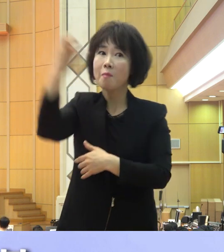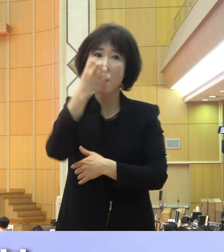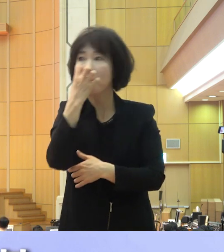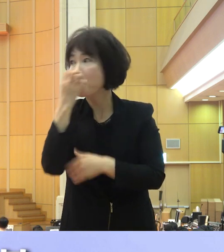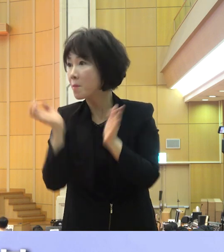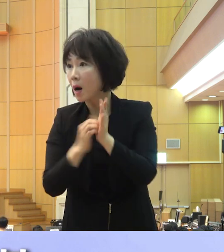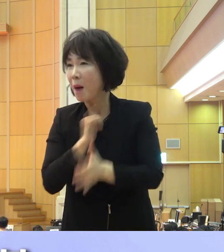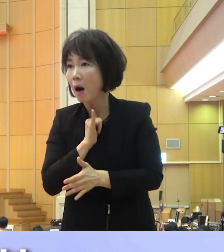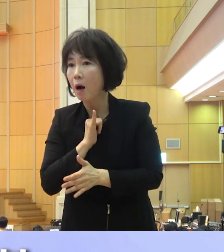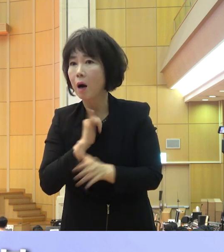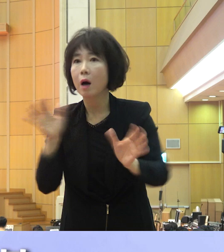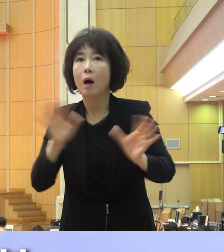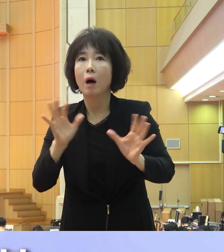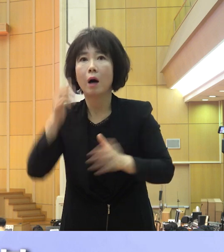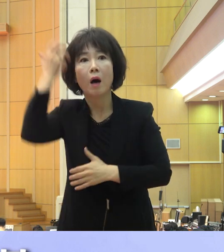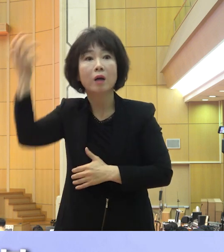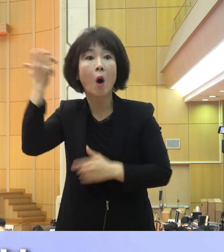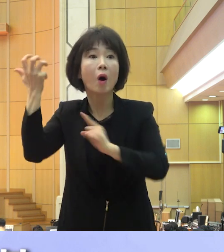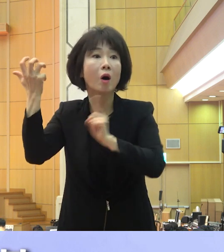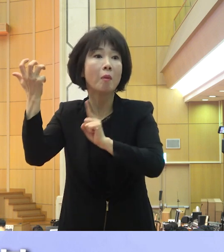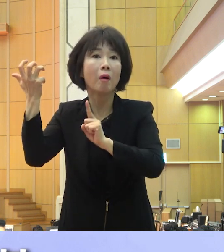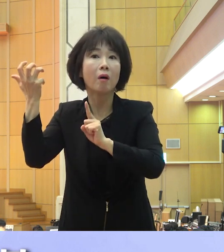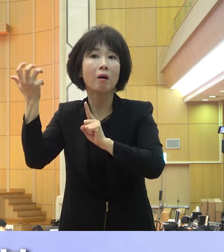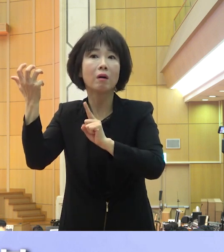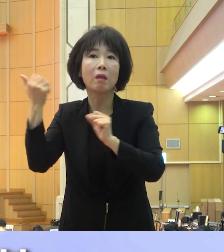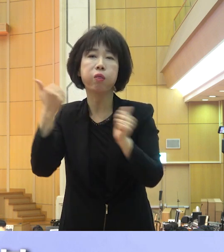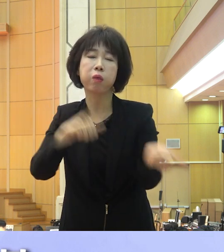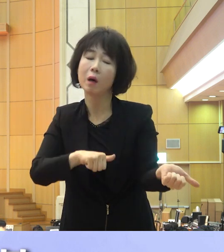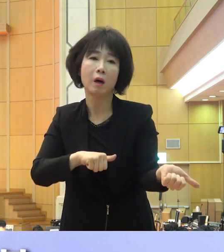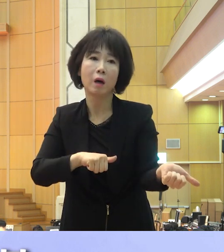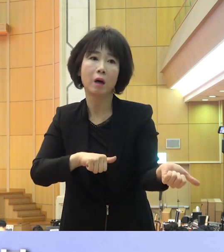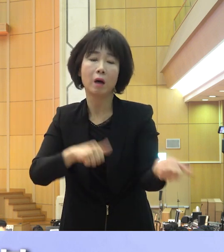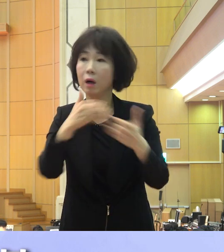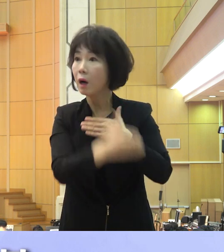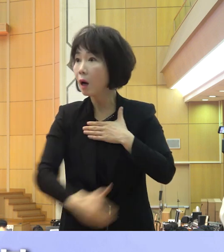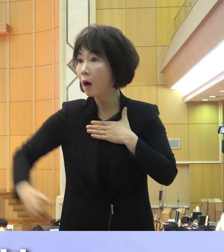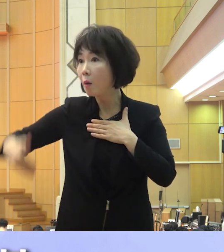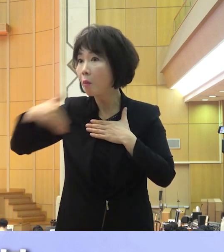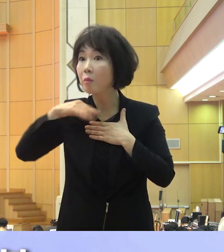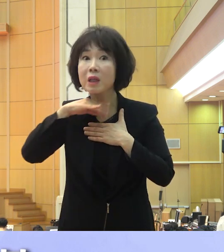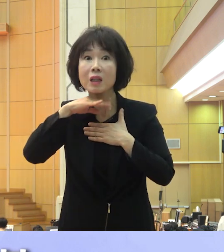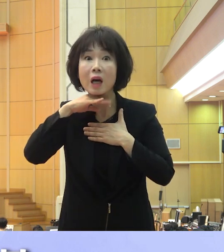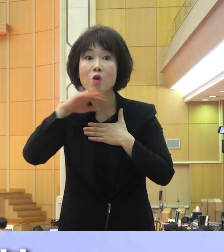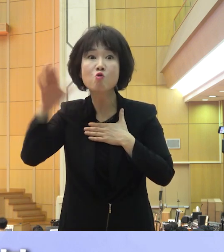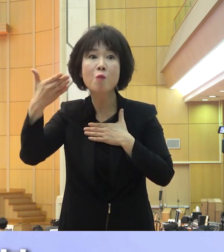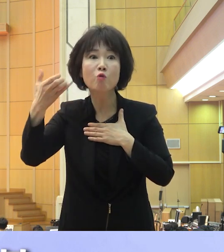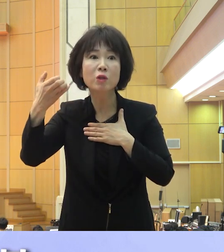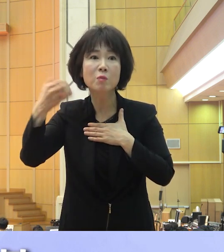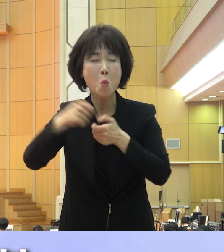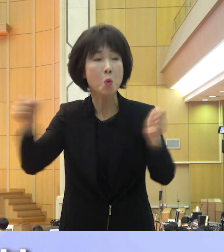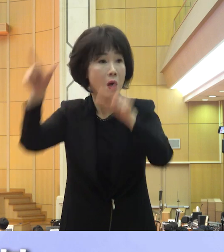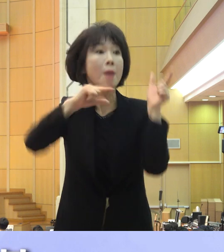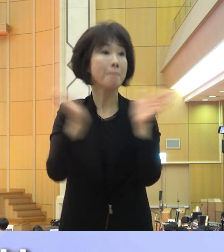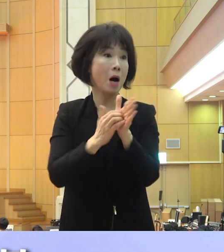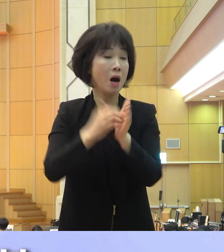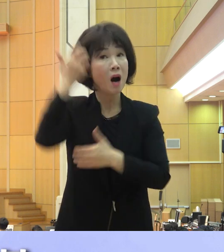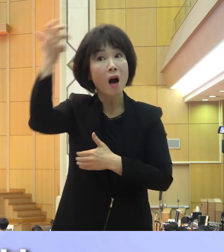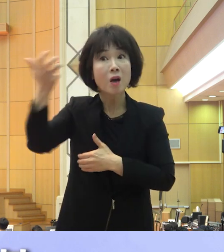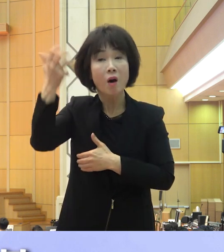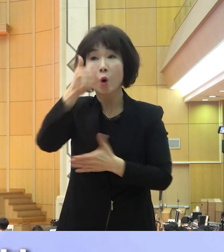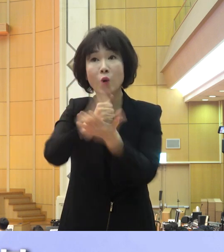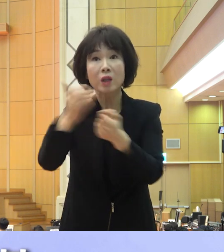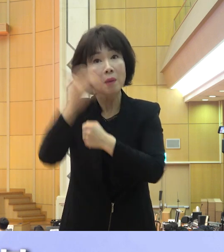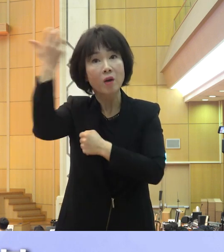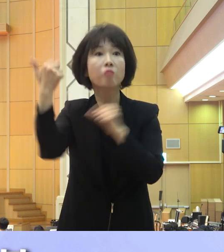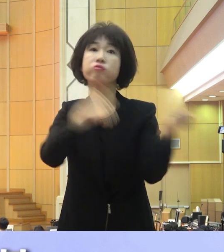영이 죽었고 육체는 940살까지 살았어요. 영이 죽어버리고 나니까